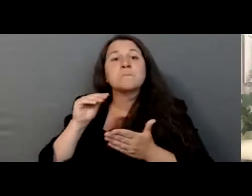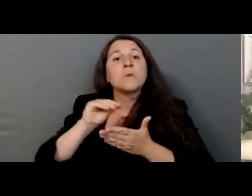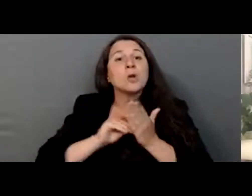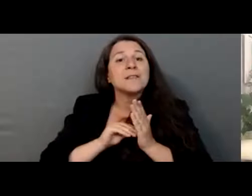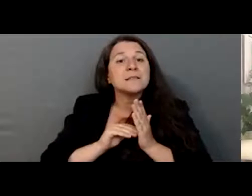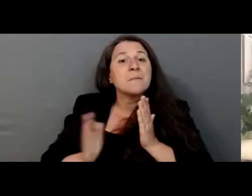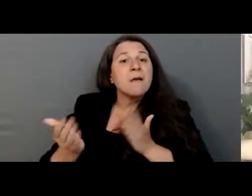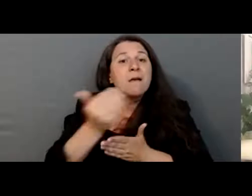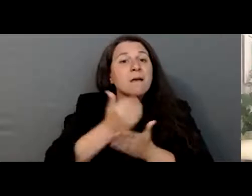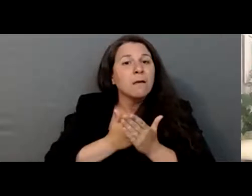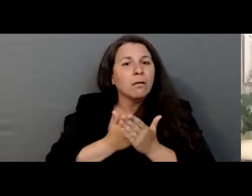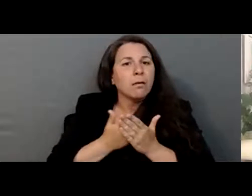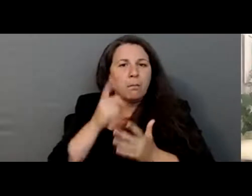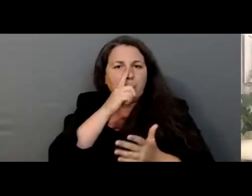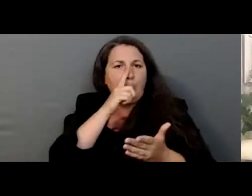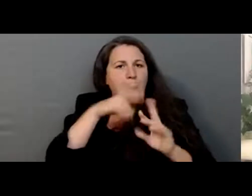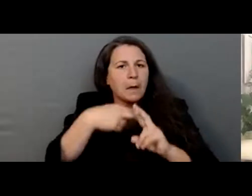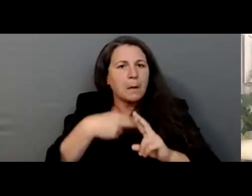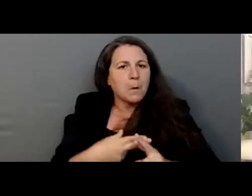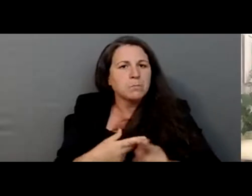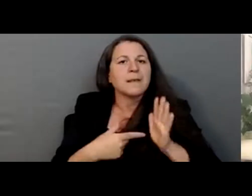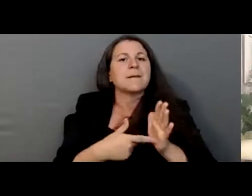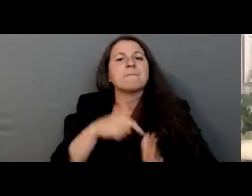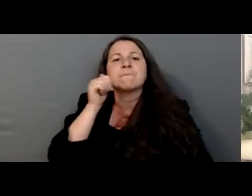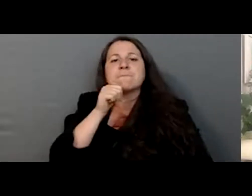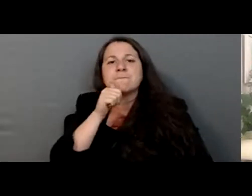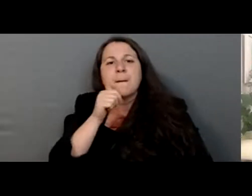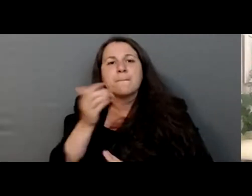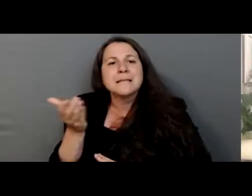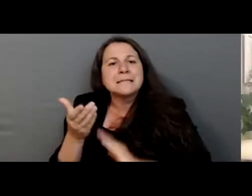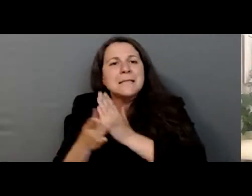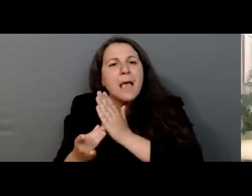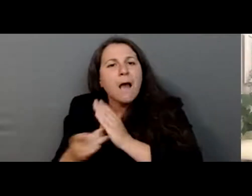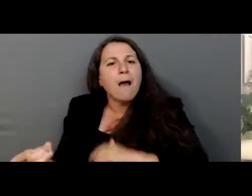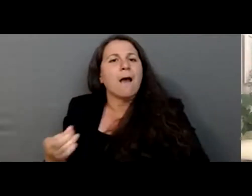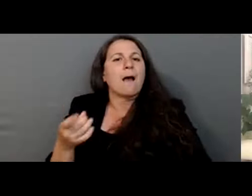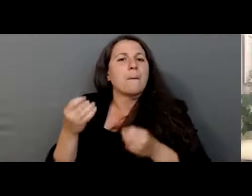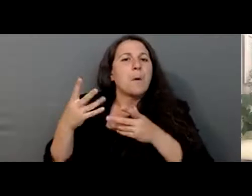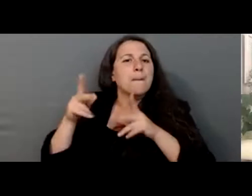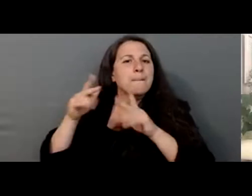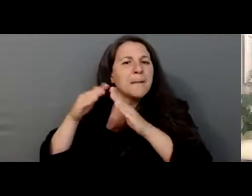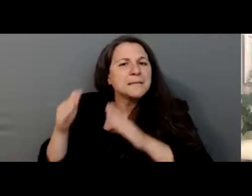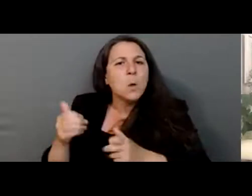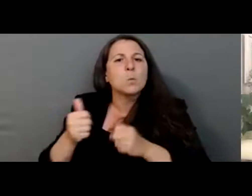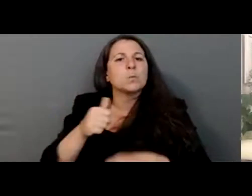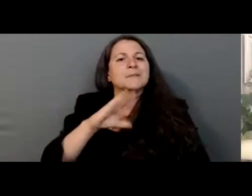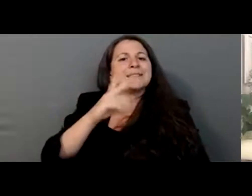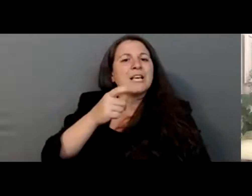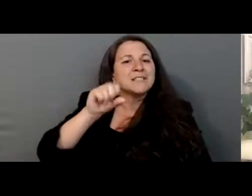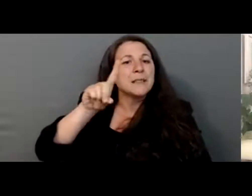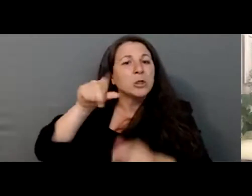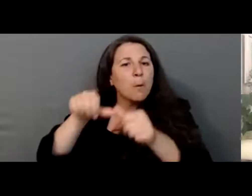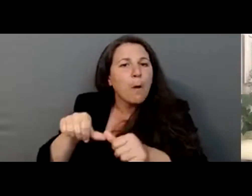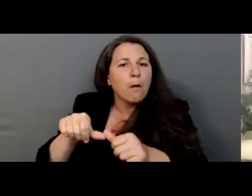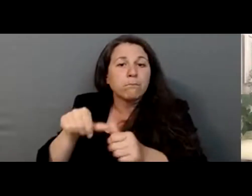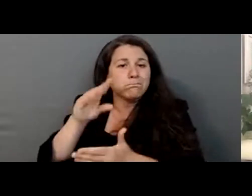situation d'itinérance, qui sont dans des institutions, comme des CHSLD, comme des hôpitaux. C'est des personnes qui ne peuvent pas